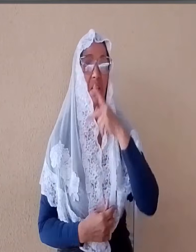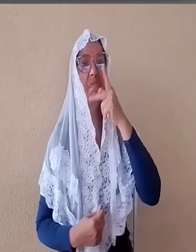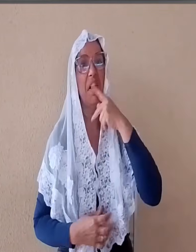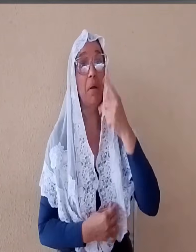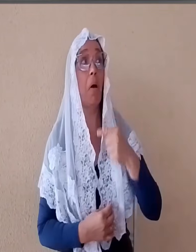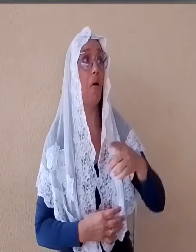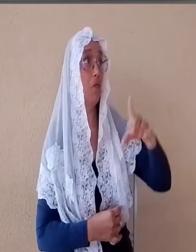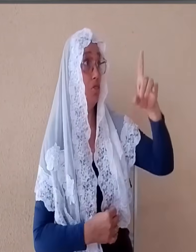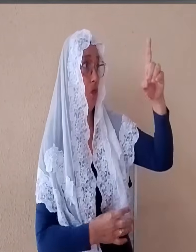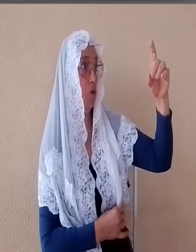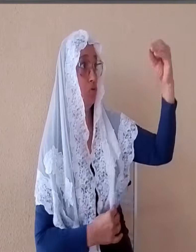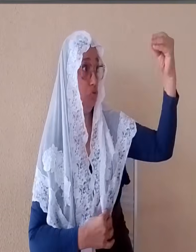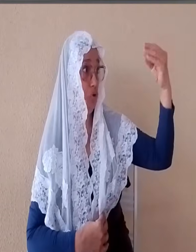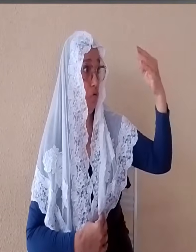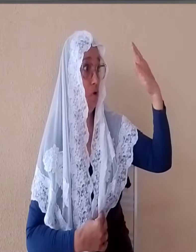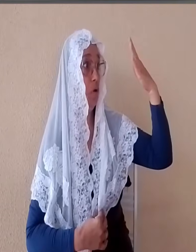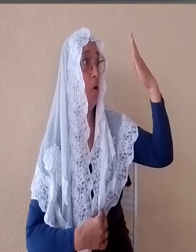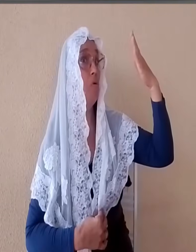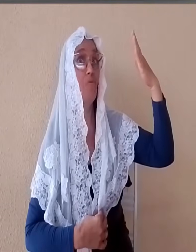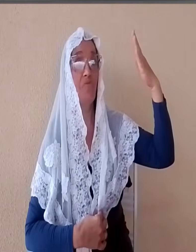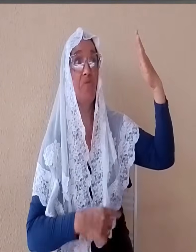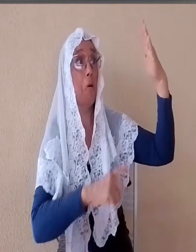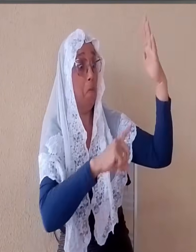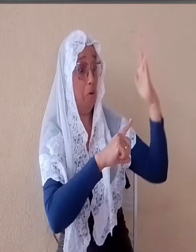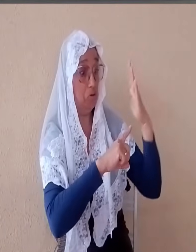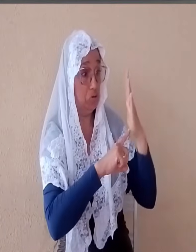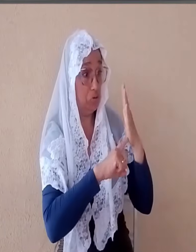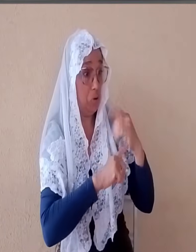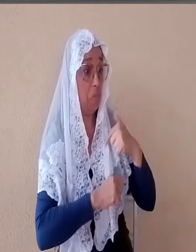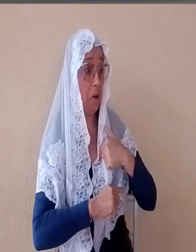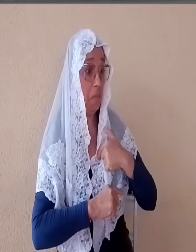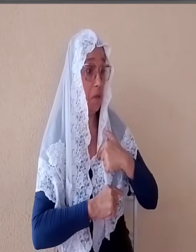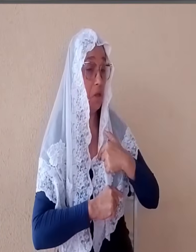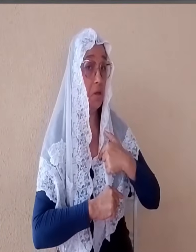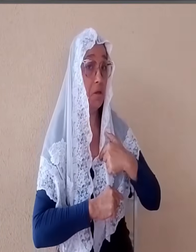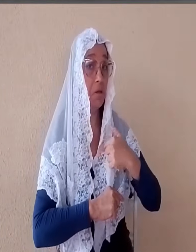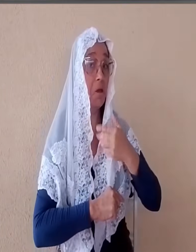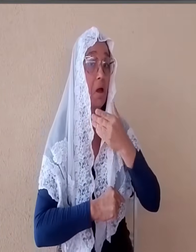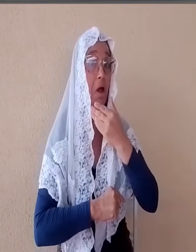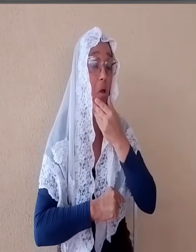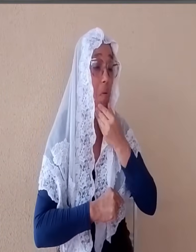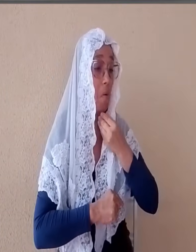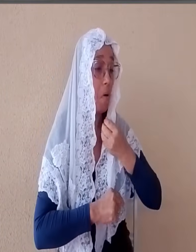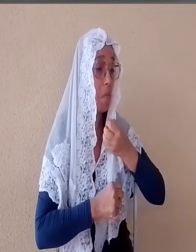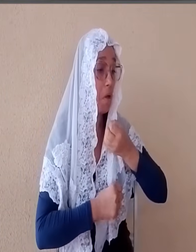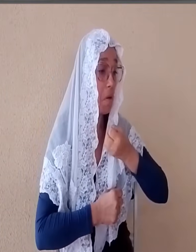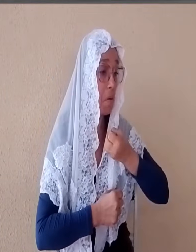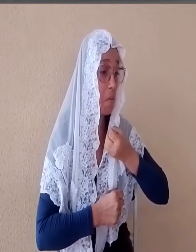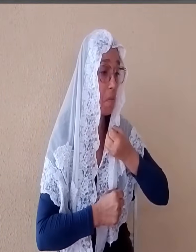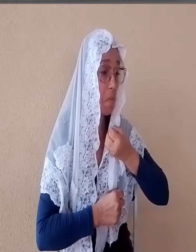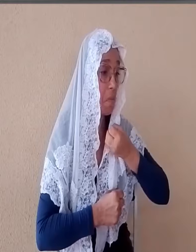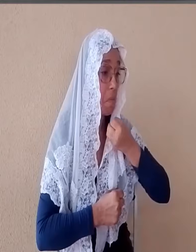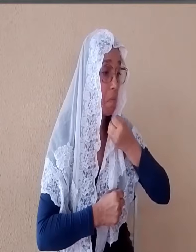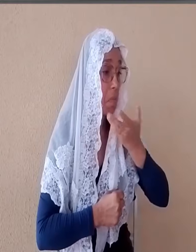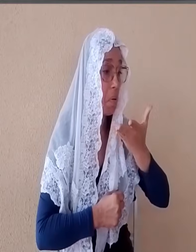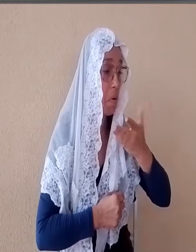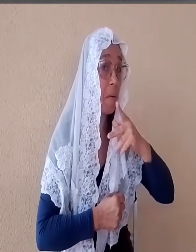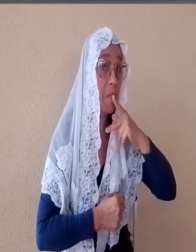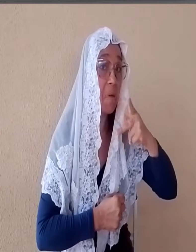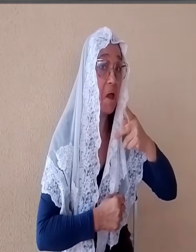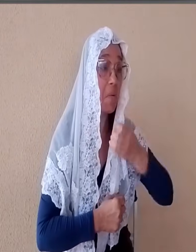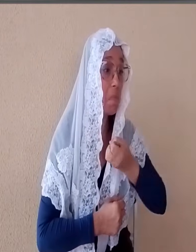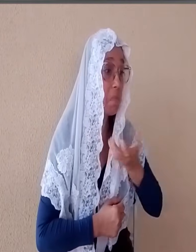vai a Deus. Mas o coração dele, que é bom, ele acredita. Bendito é o nome do Senhor. Mas essa dívida que você